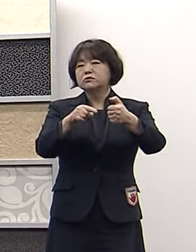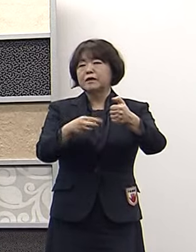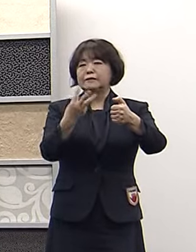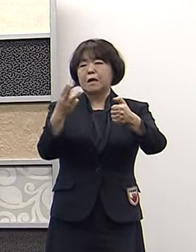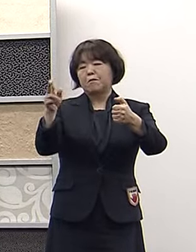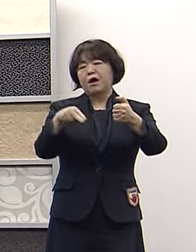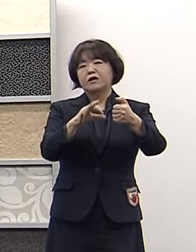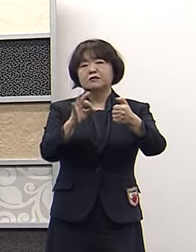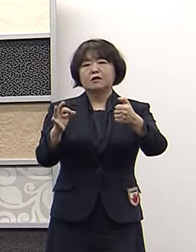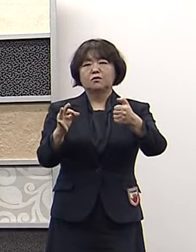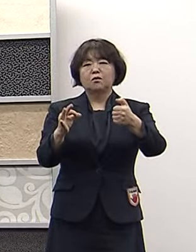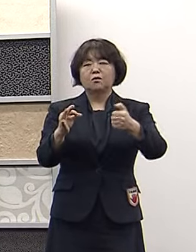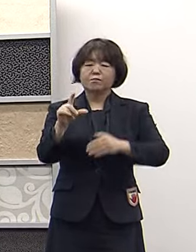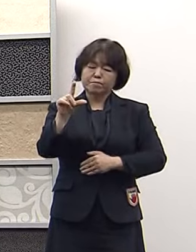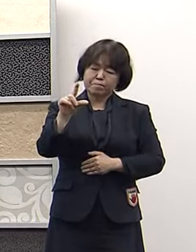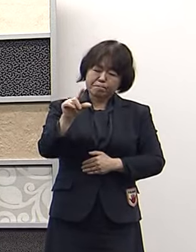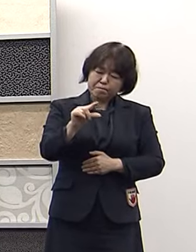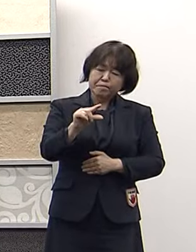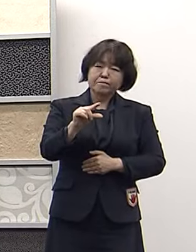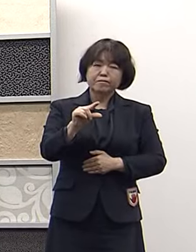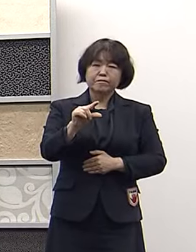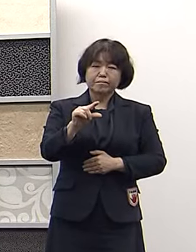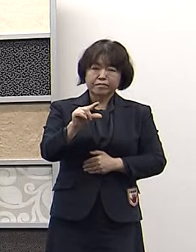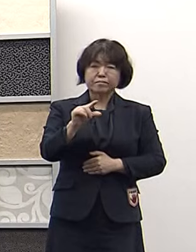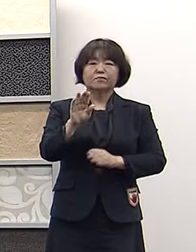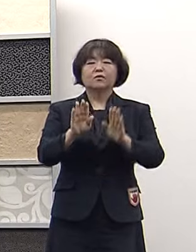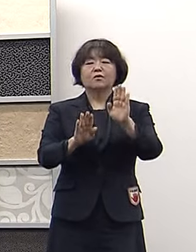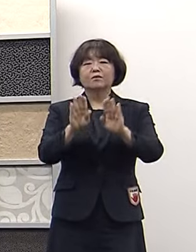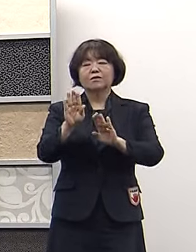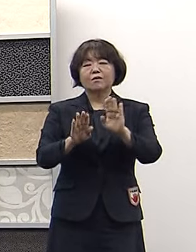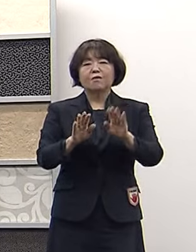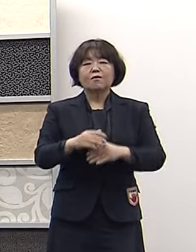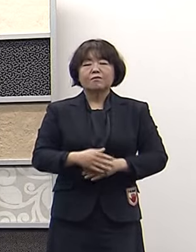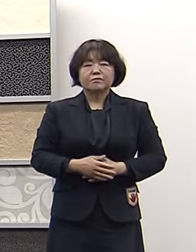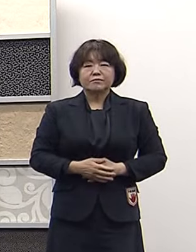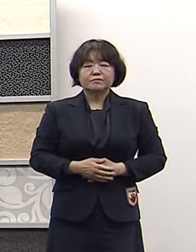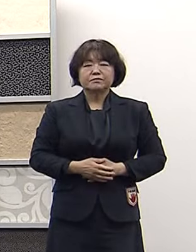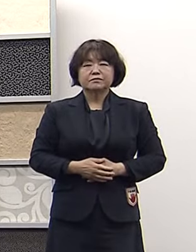前年と比較し若干減少しているということでありまして、